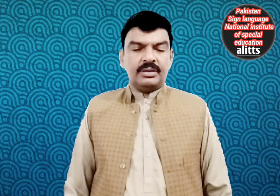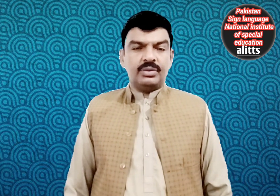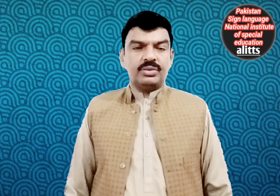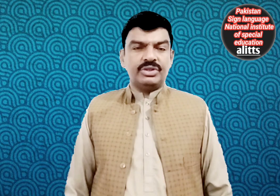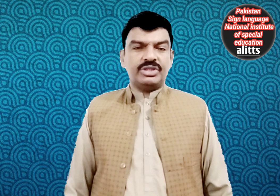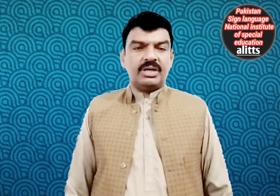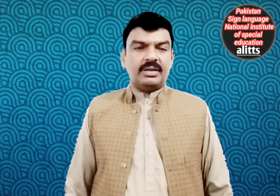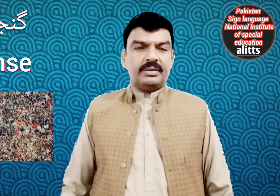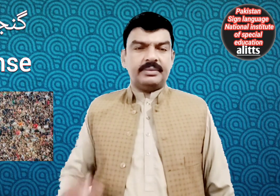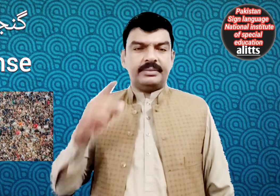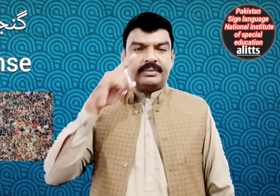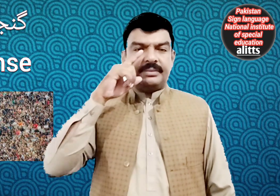गुंजान,